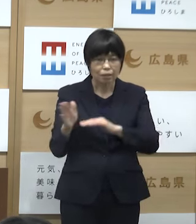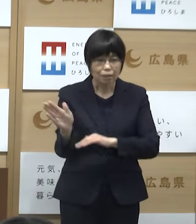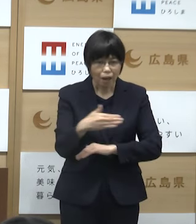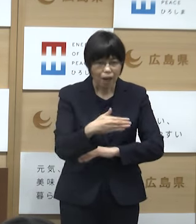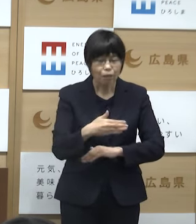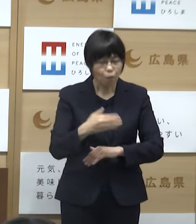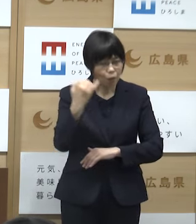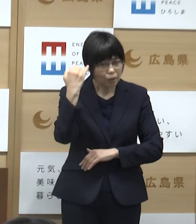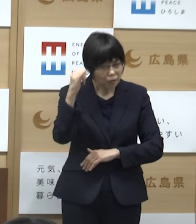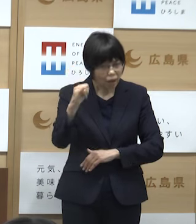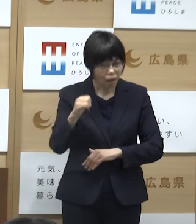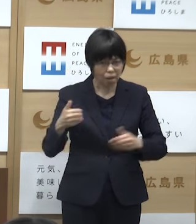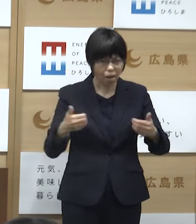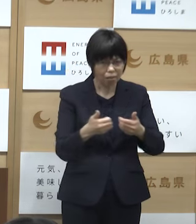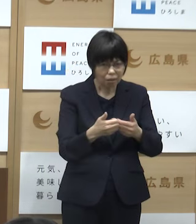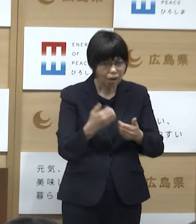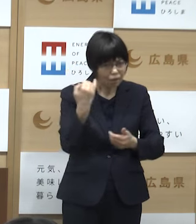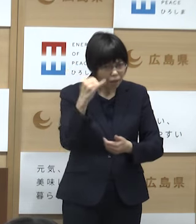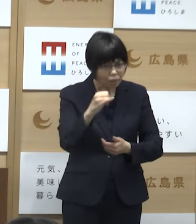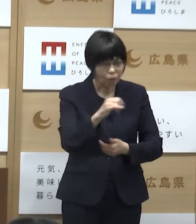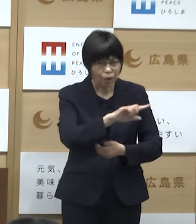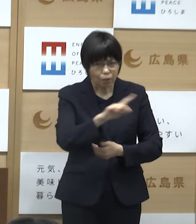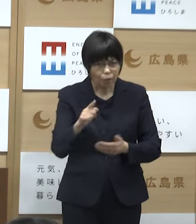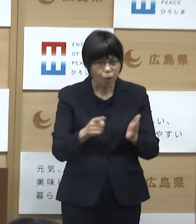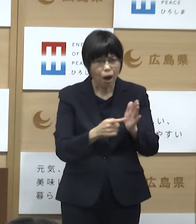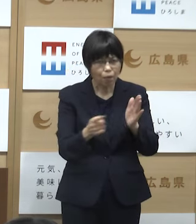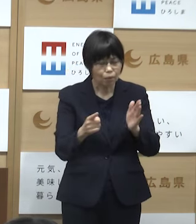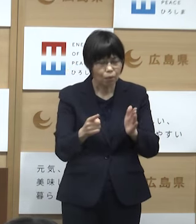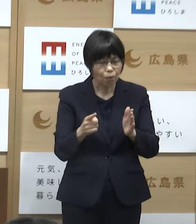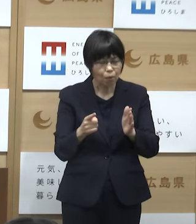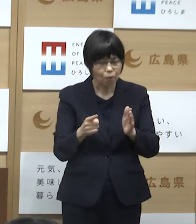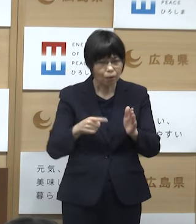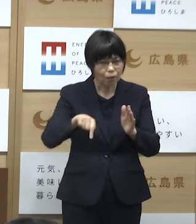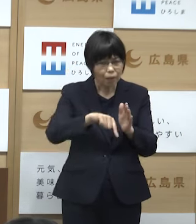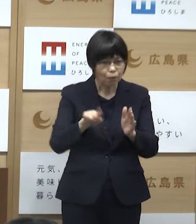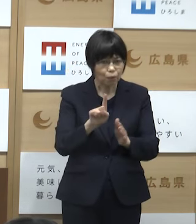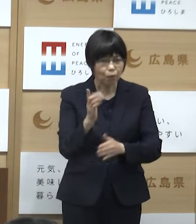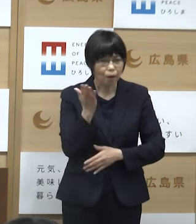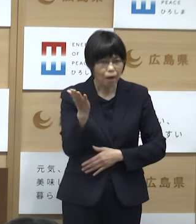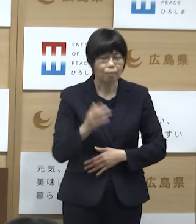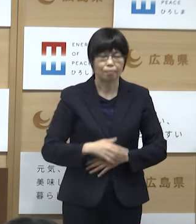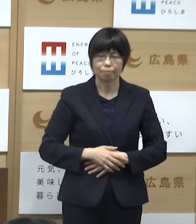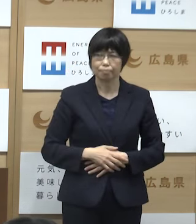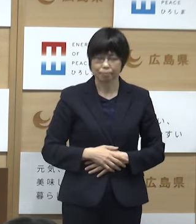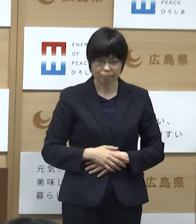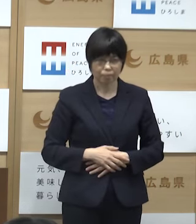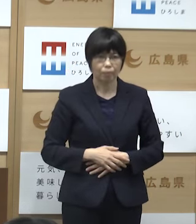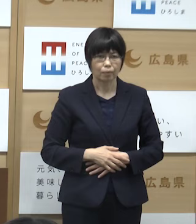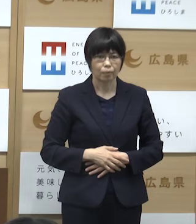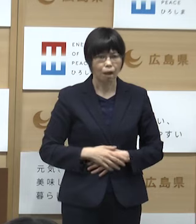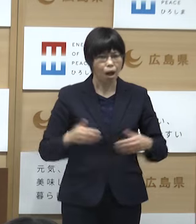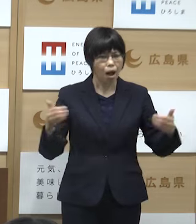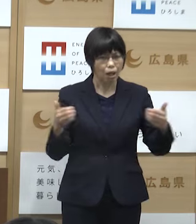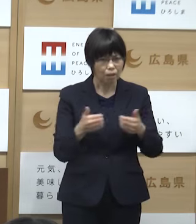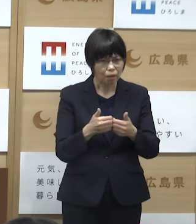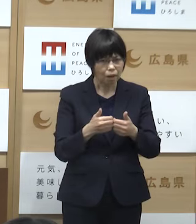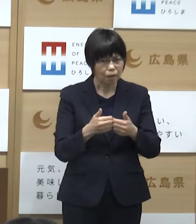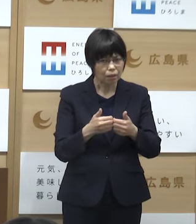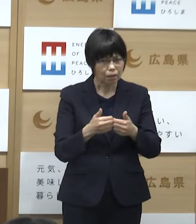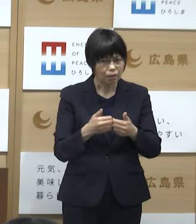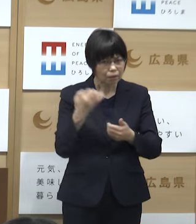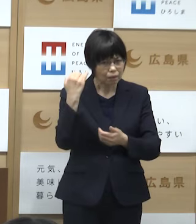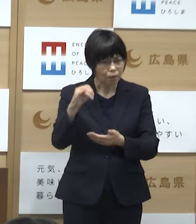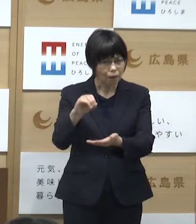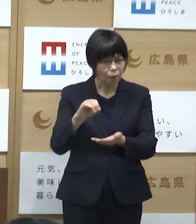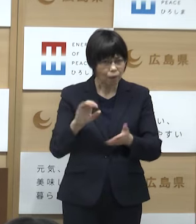反対意見とかもあったりとか、そのどういう反応があったのかっていうのがあればお伺いできたいです。 はい、反対ということはなかった